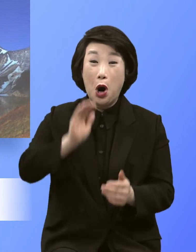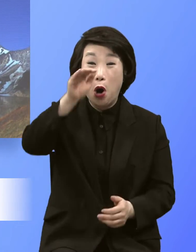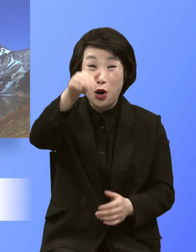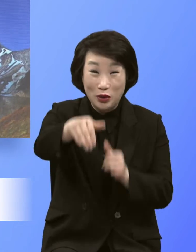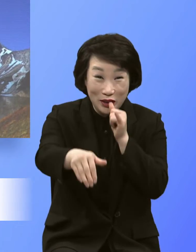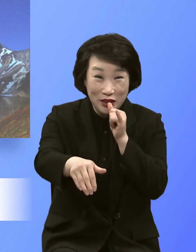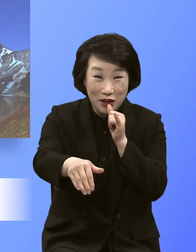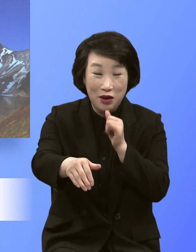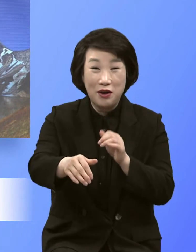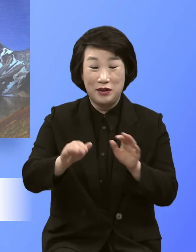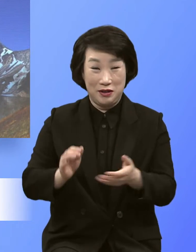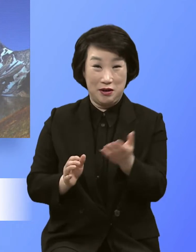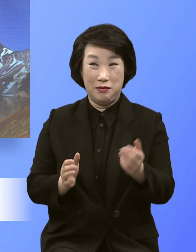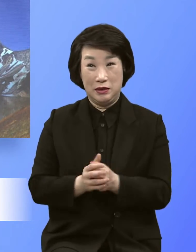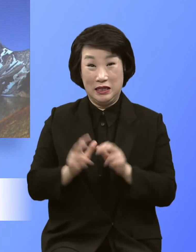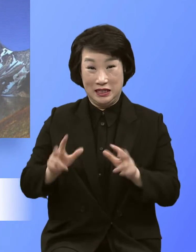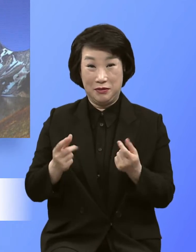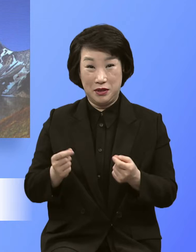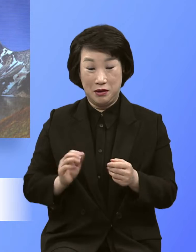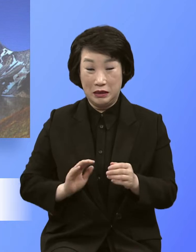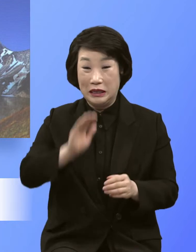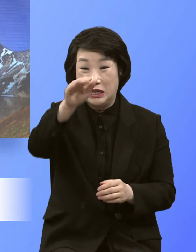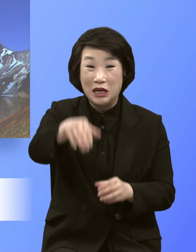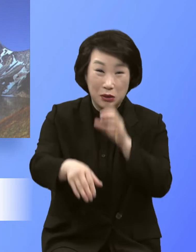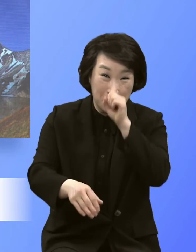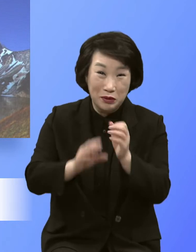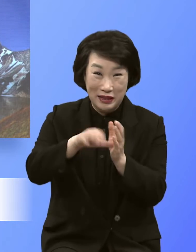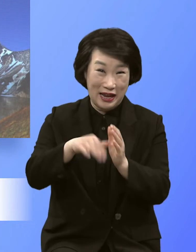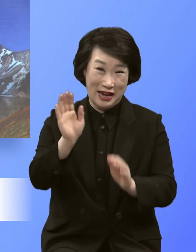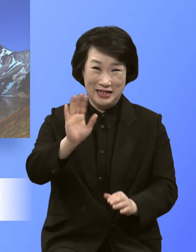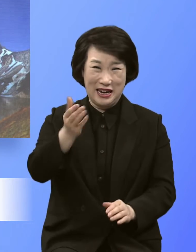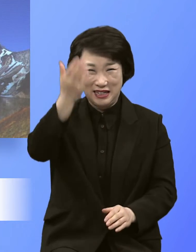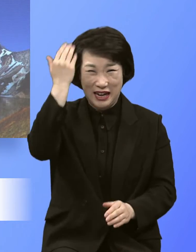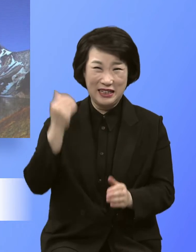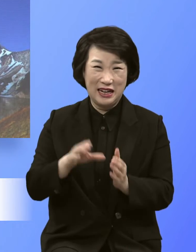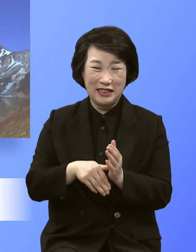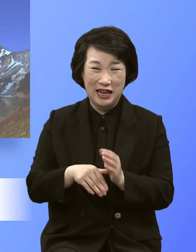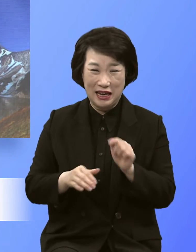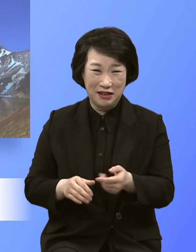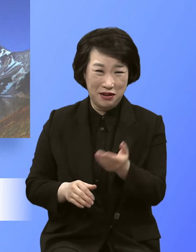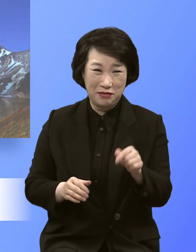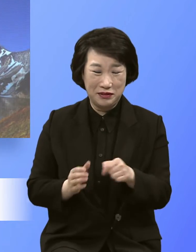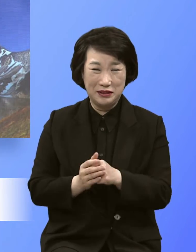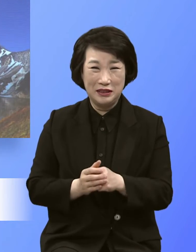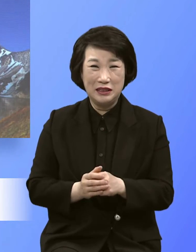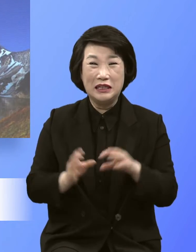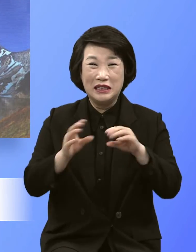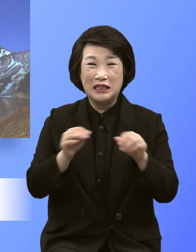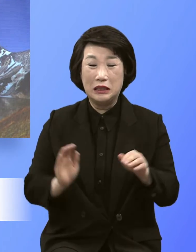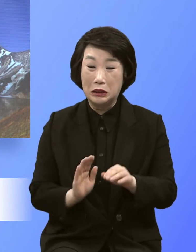고바위를 그때는 지금처럼 아스팔트가 있는 때도 아닙니다. 아스팔트가 없는 그때